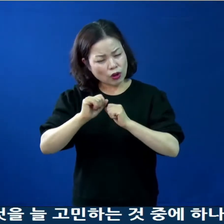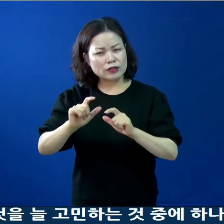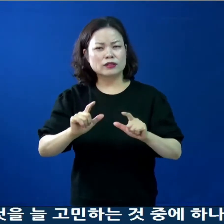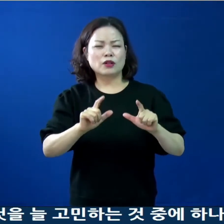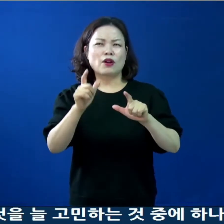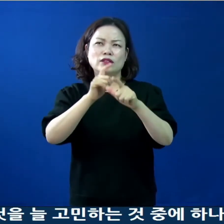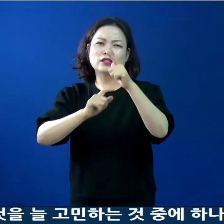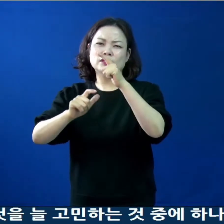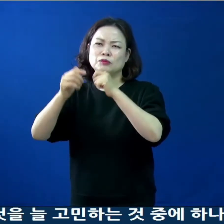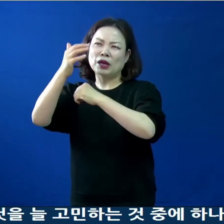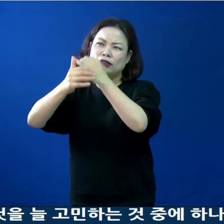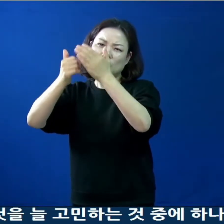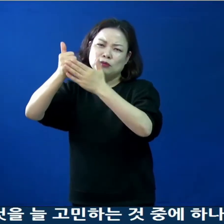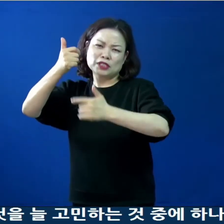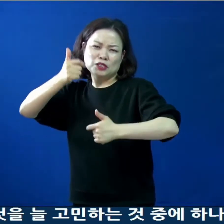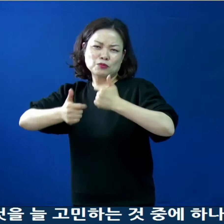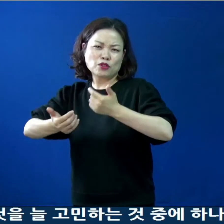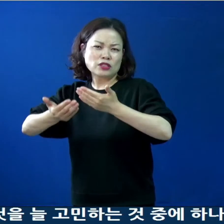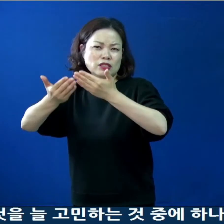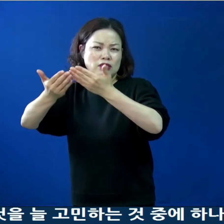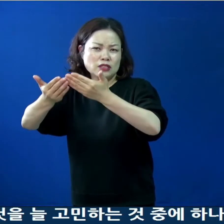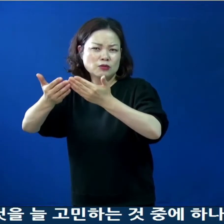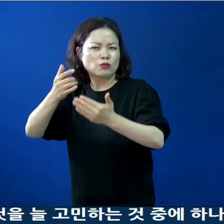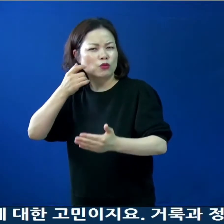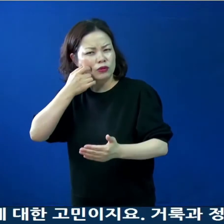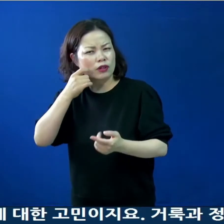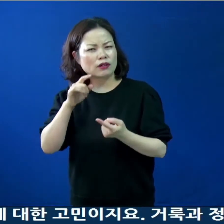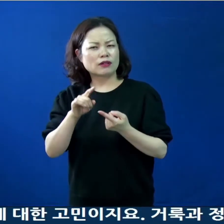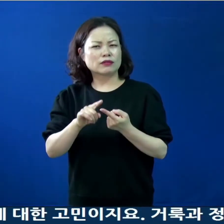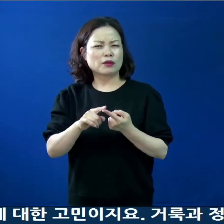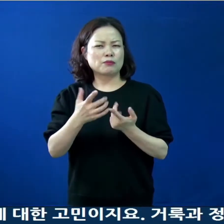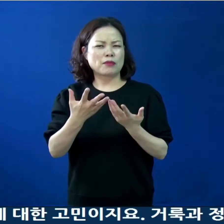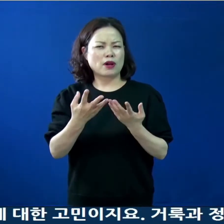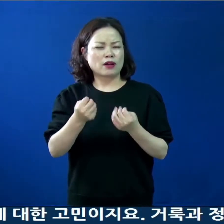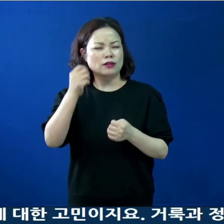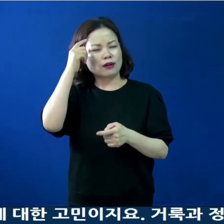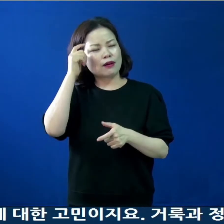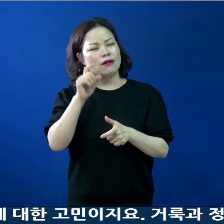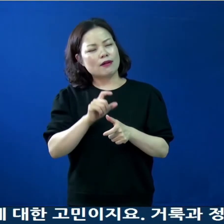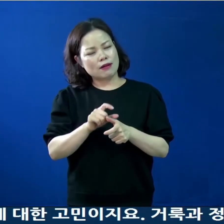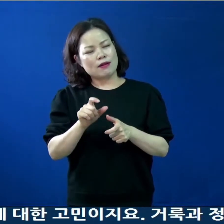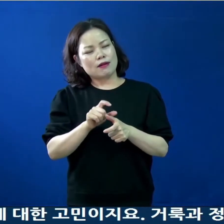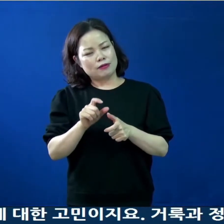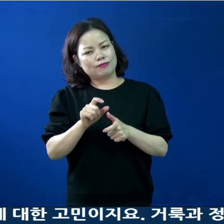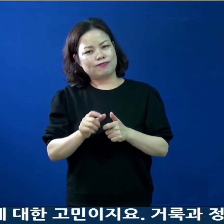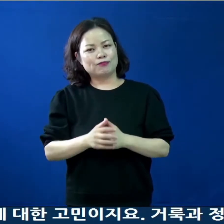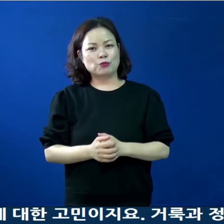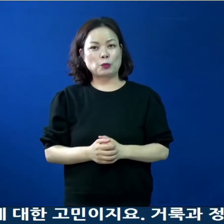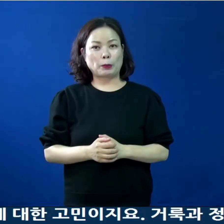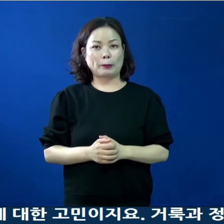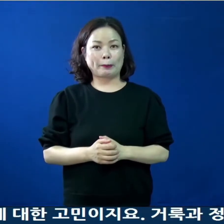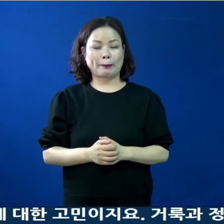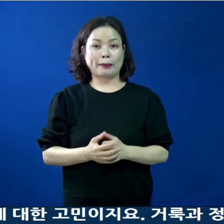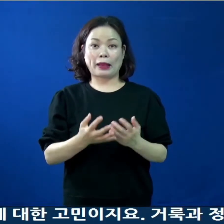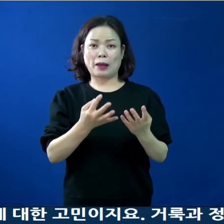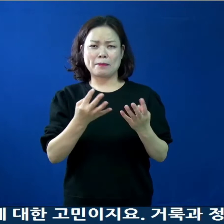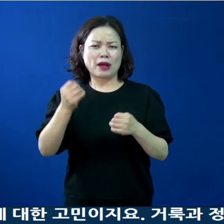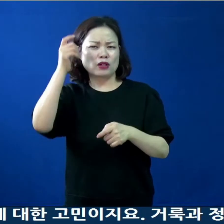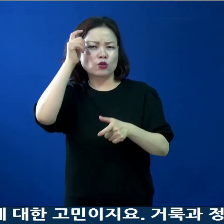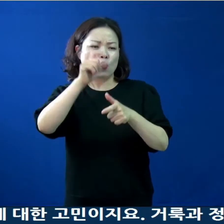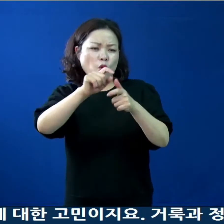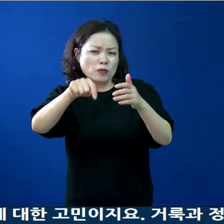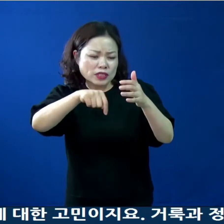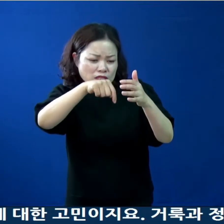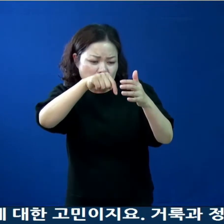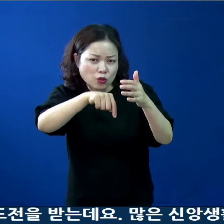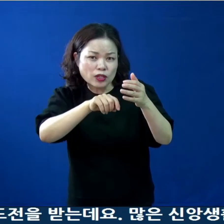좀 기쁘시게 하는 삶으로 나아가지 못하는 것에 대한 많은 고민들이 늘 있습니다. 그래서 많은 고민 속에 얻은